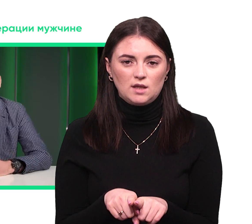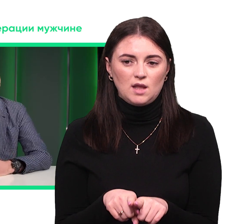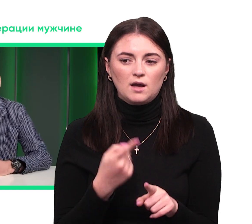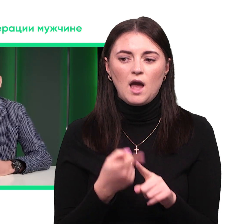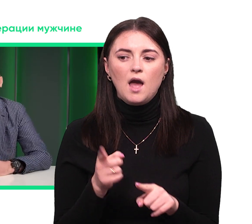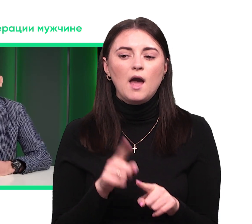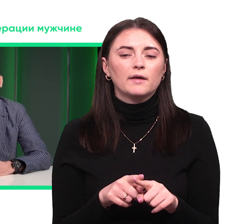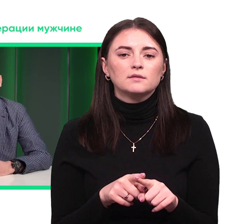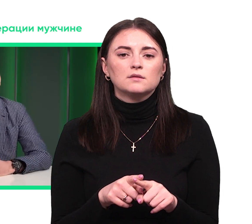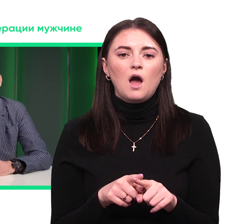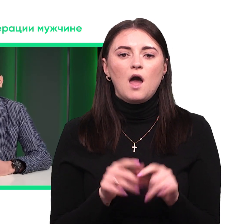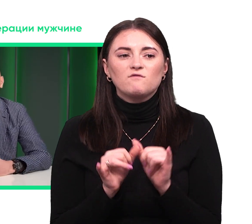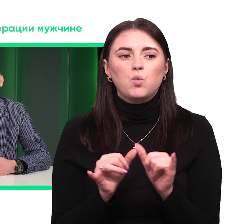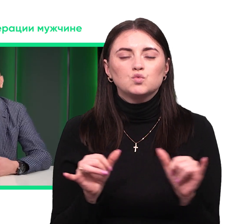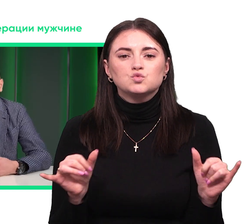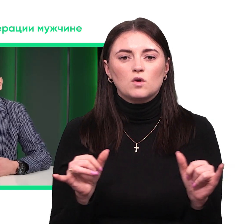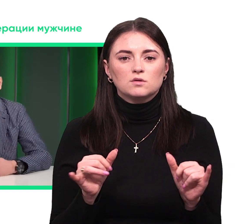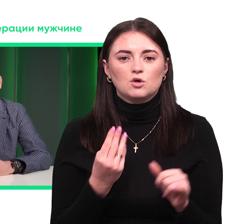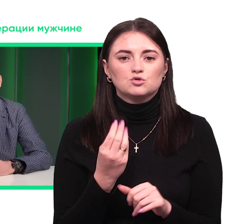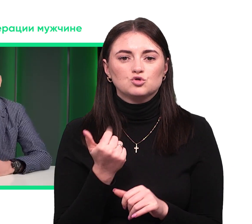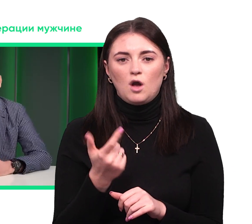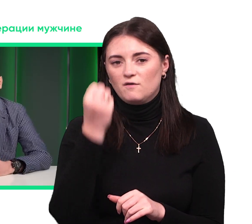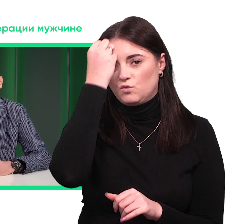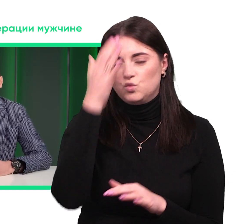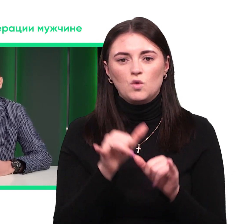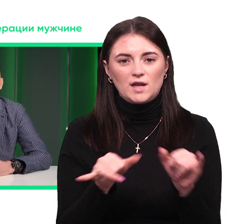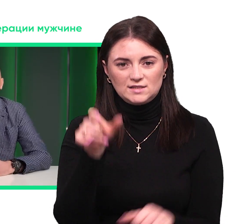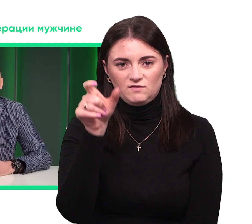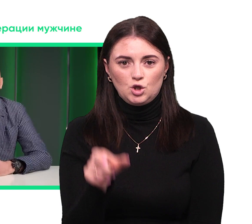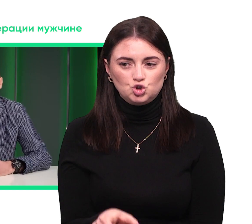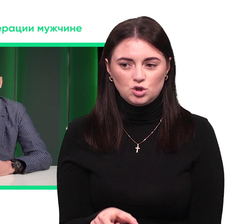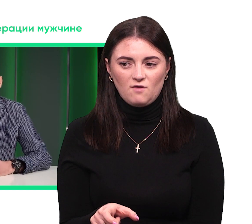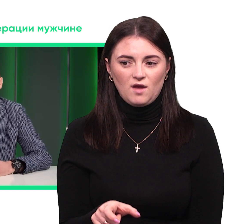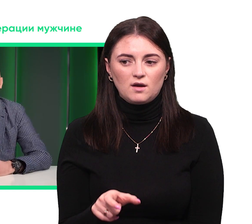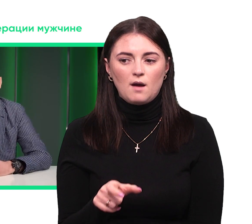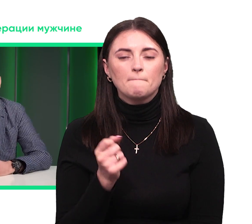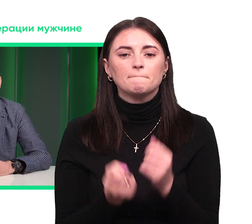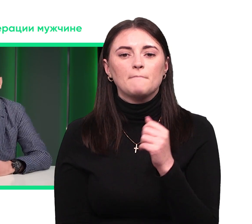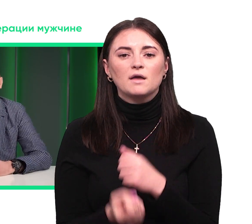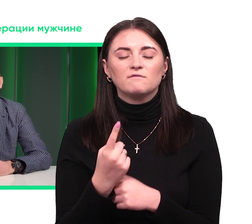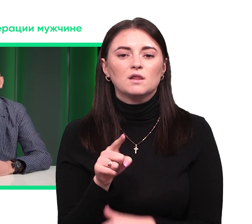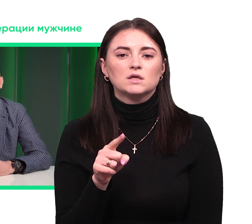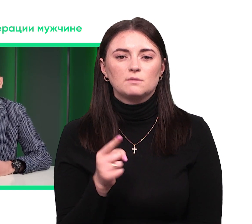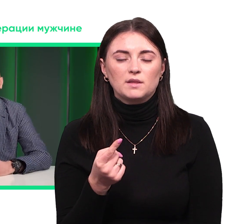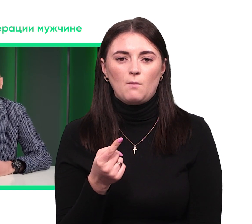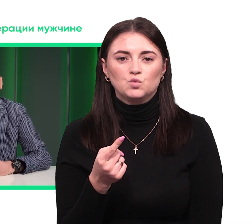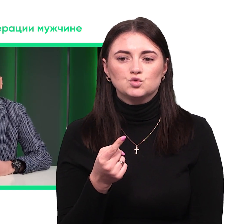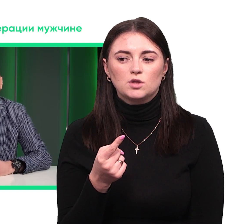Это эволюционный такой шаг в культуре развития человека. Она появилась потому, что